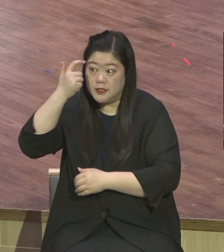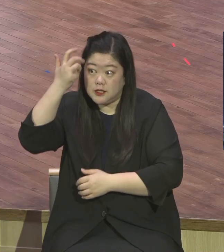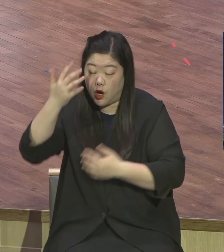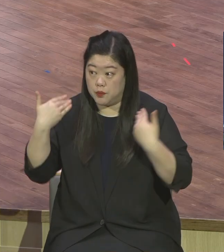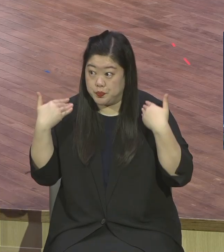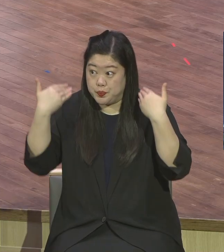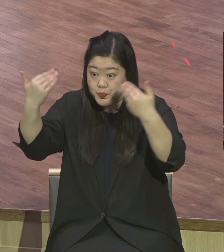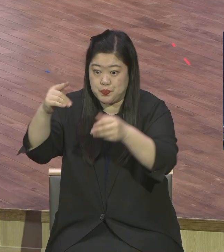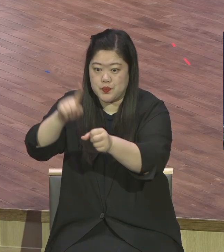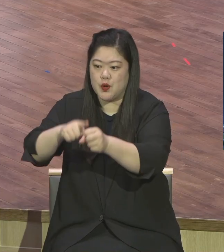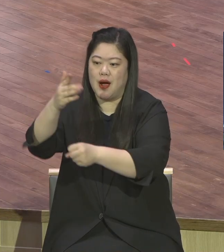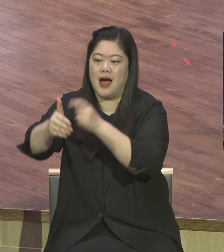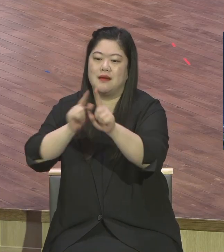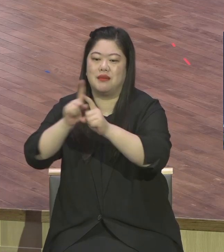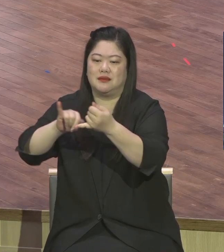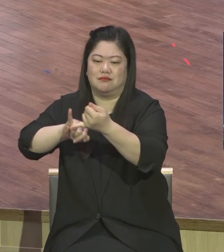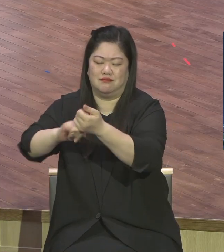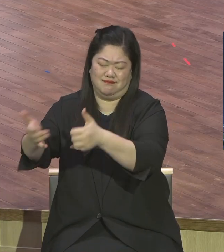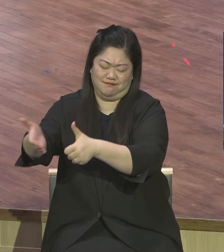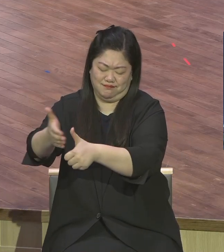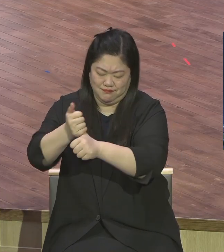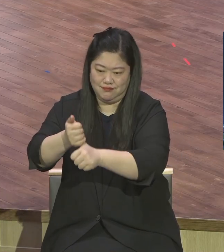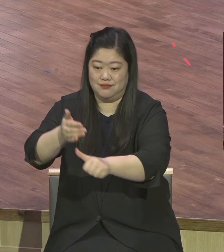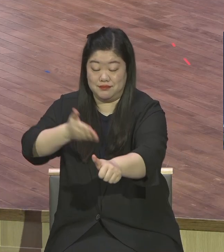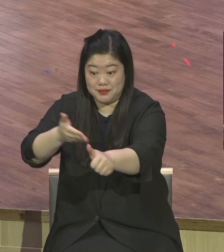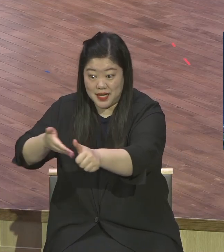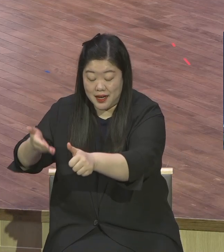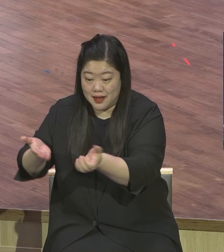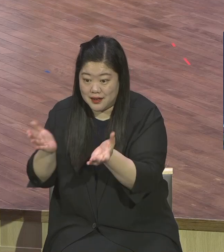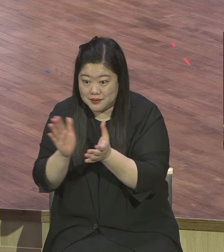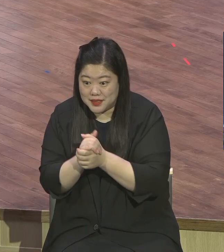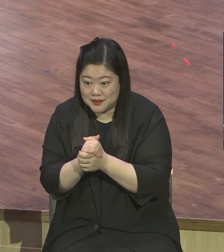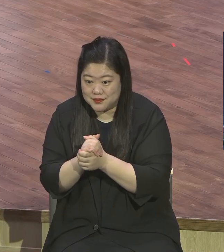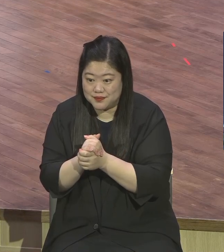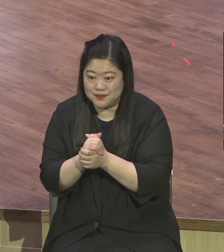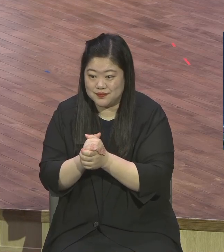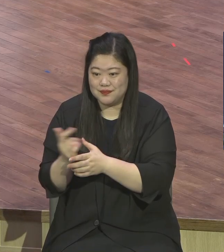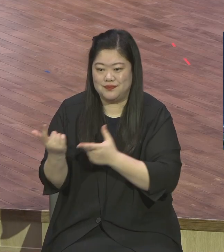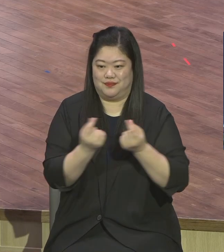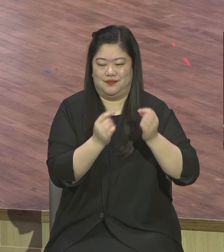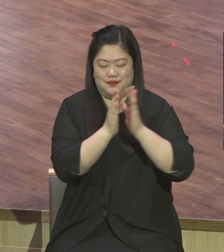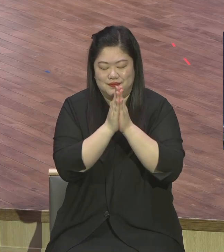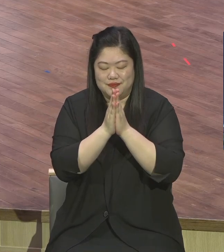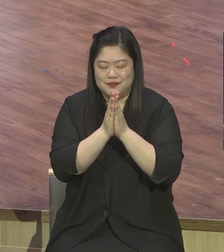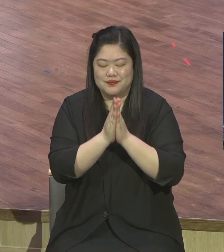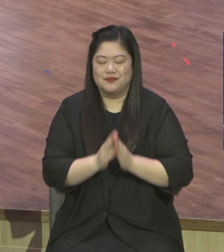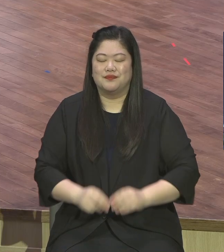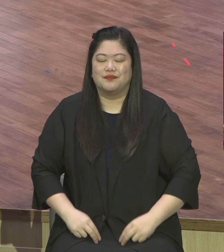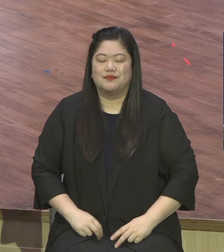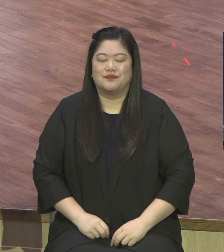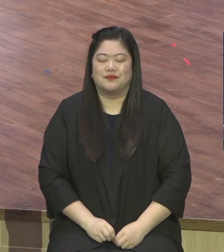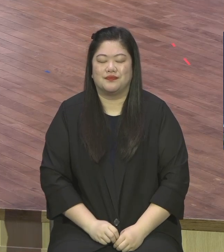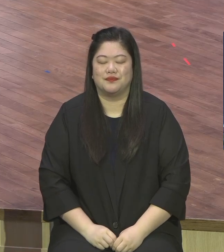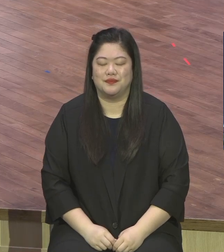제자들 다 되시길 제물어 축복합니다 기도합시다 아버지 하나님 우리 새가족들 오늘 또 왔습니다